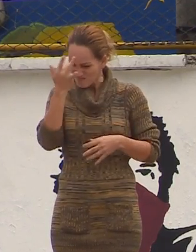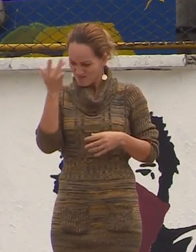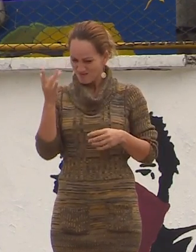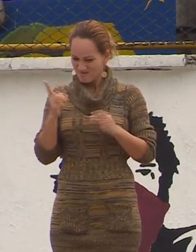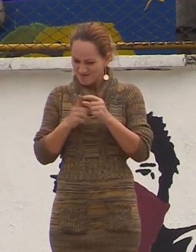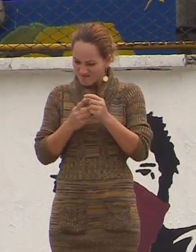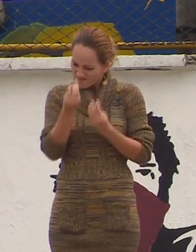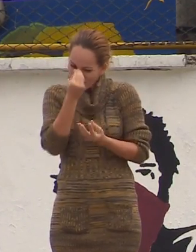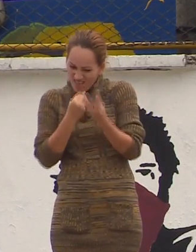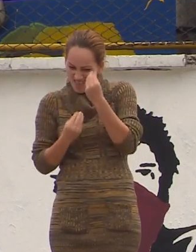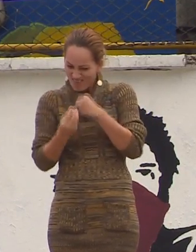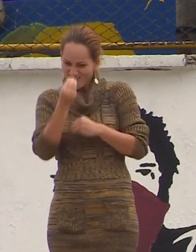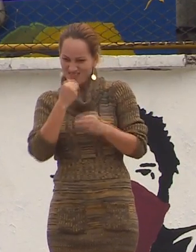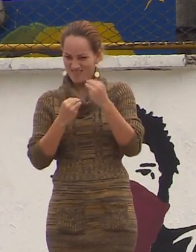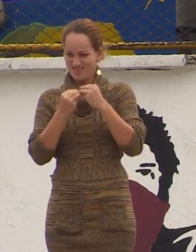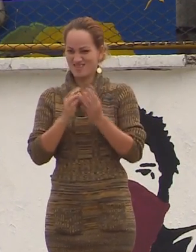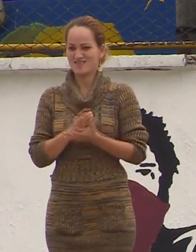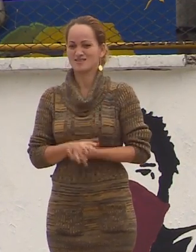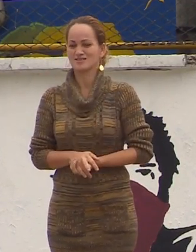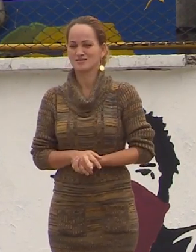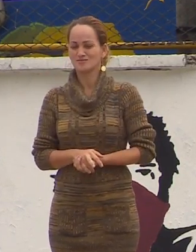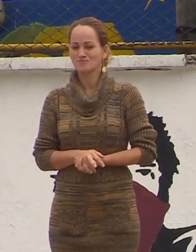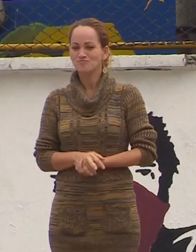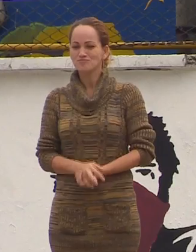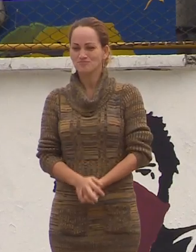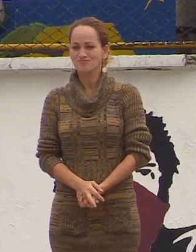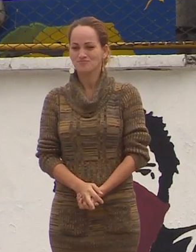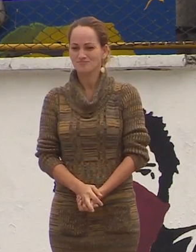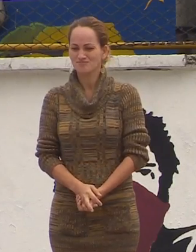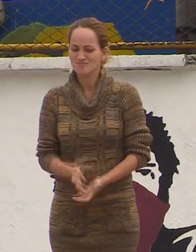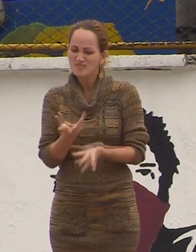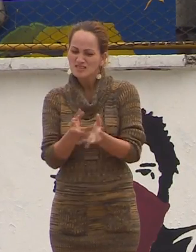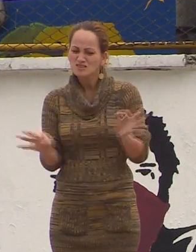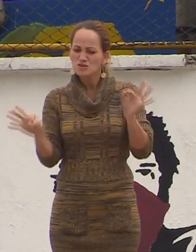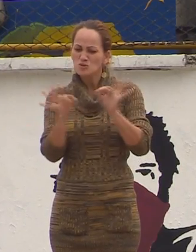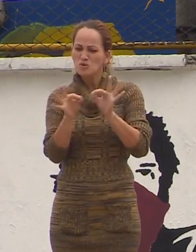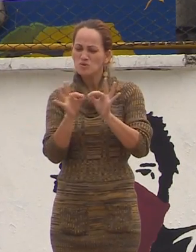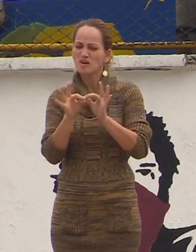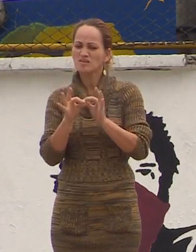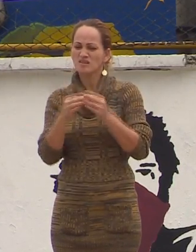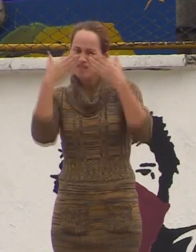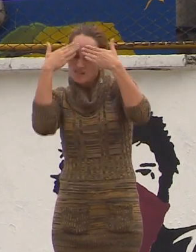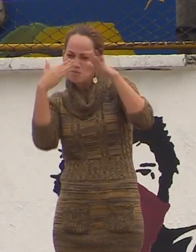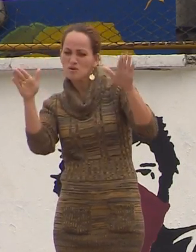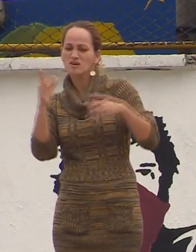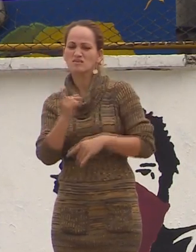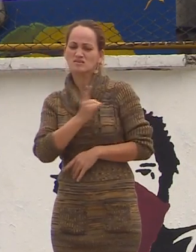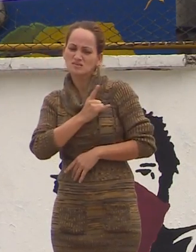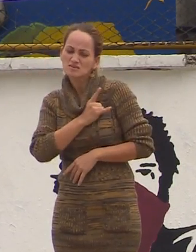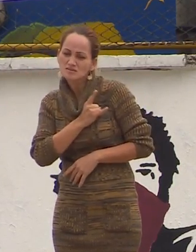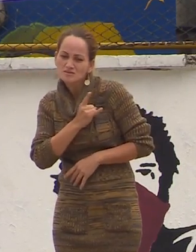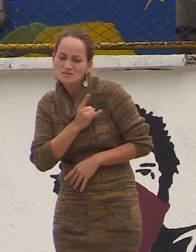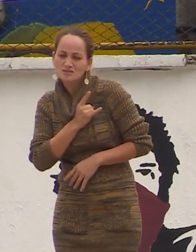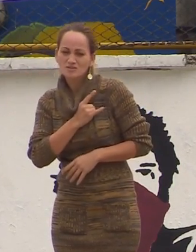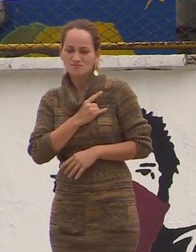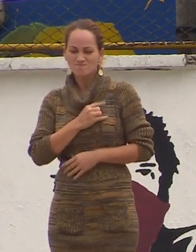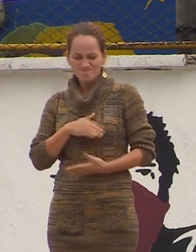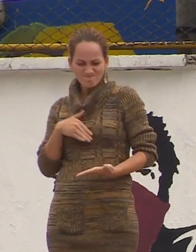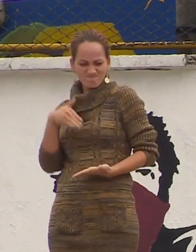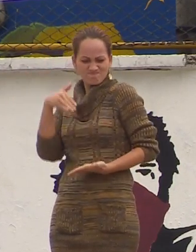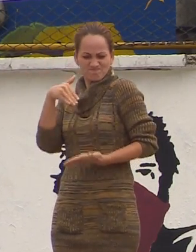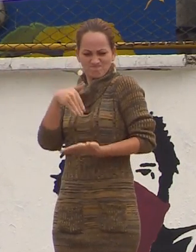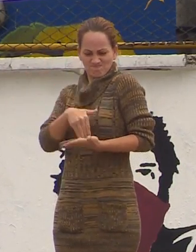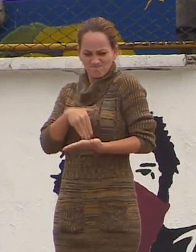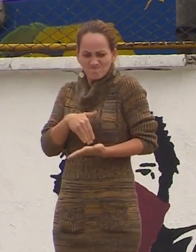palabra. Es necesario sostener la democracia universitaria y con ella la apropiación